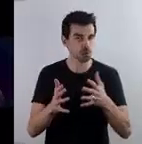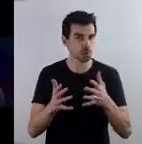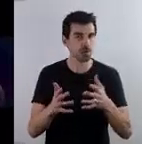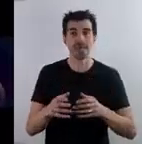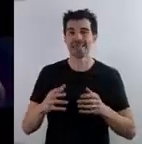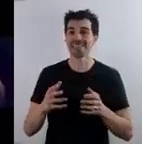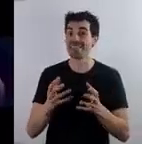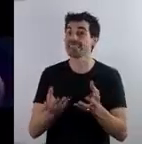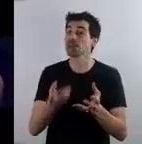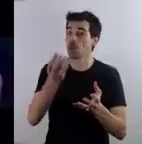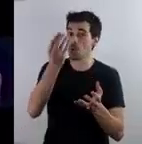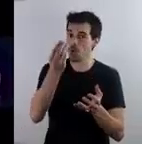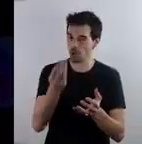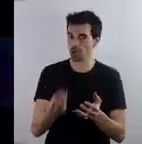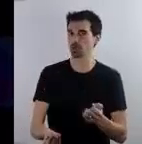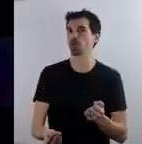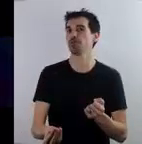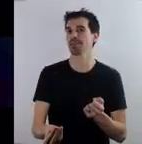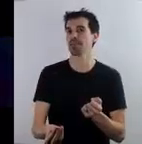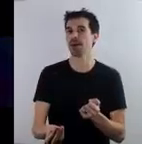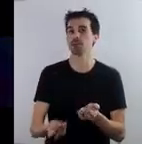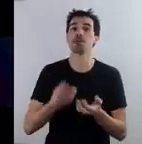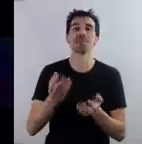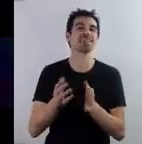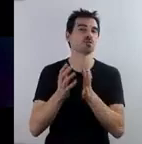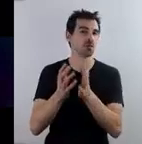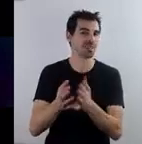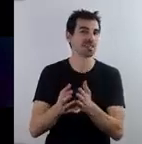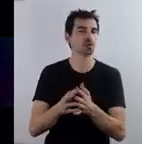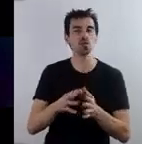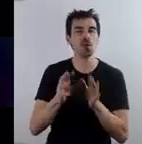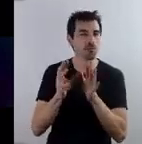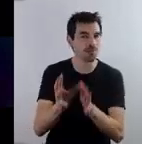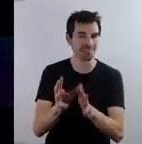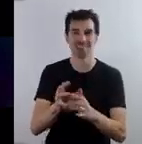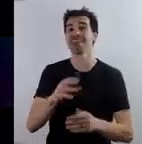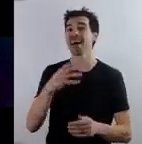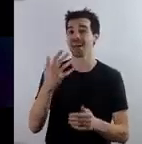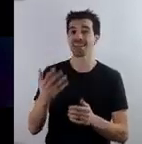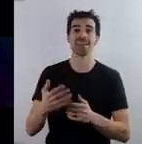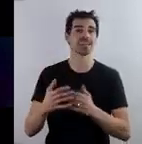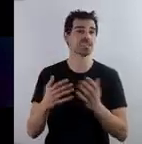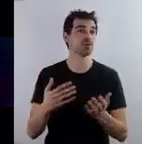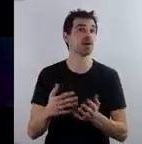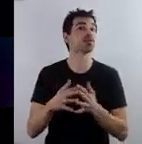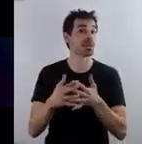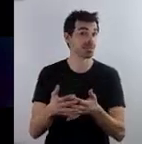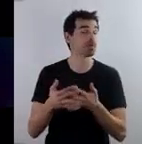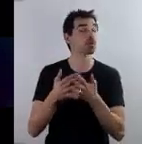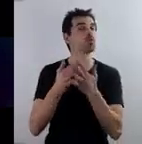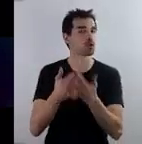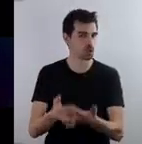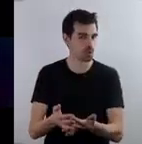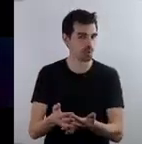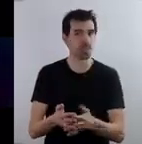dans votre dos et qui descend le long de votre colonne vertébrale. Vous la voyez sur votre écran de couleur verte, à l'arrière des différentes